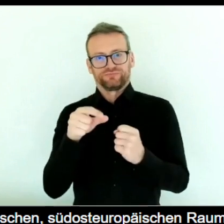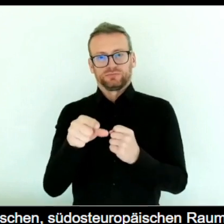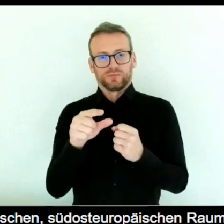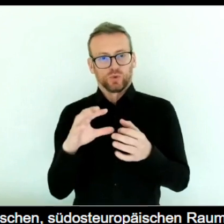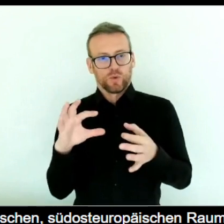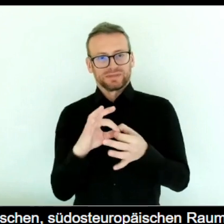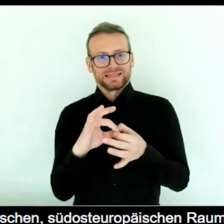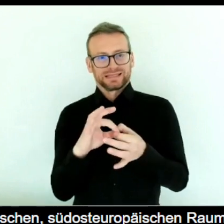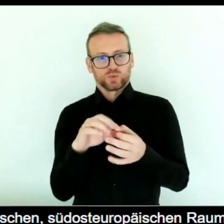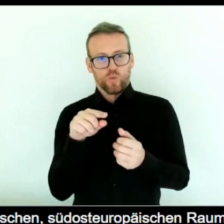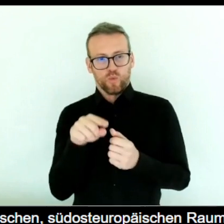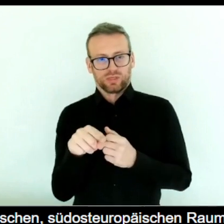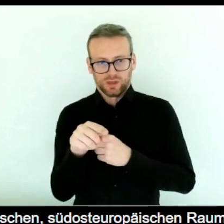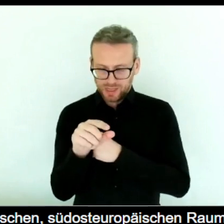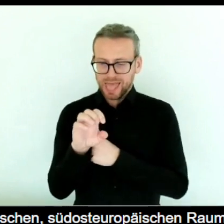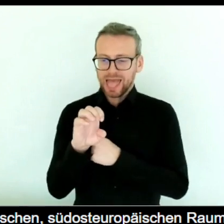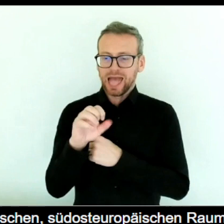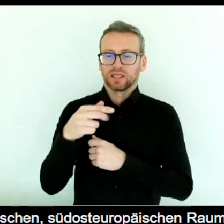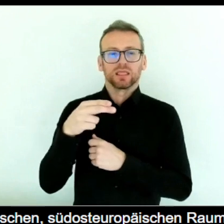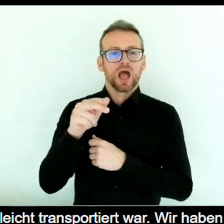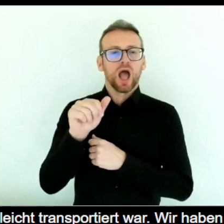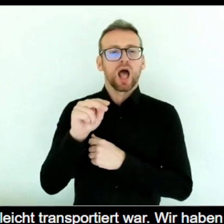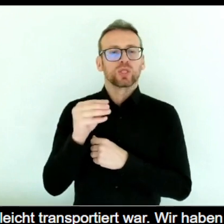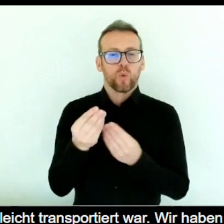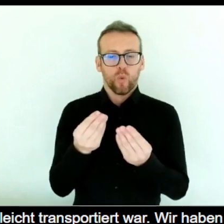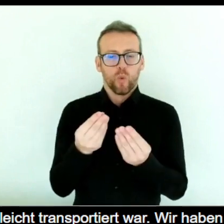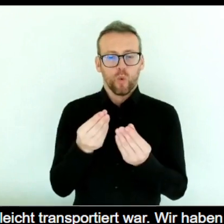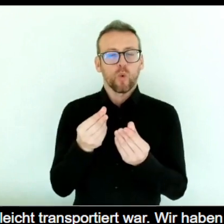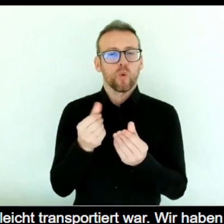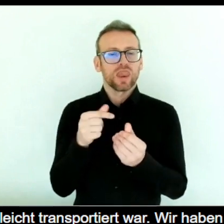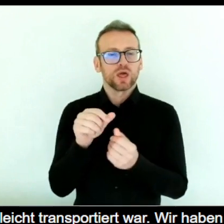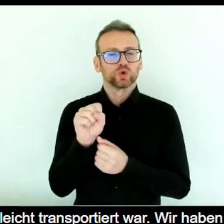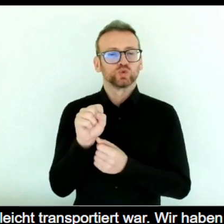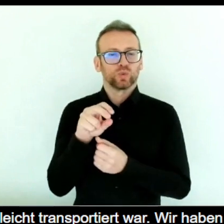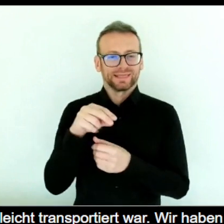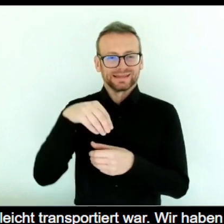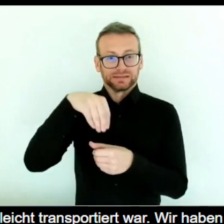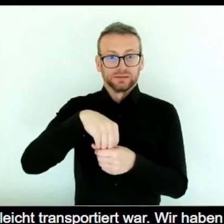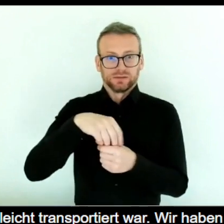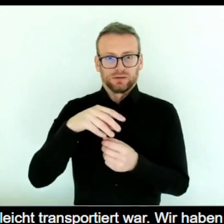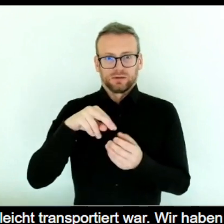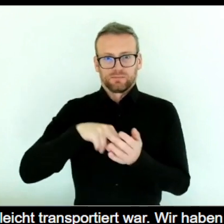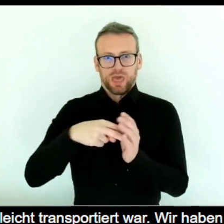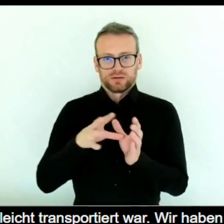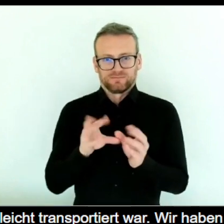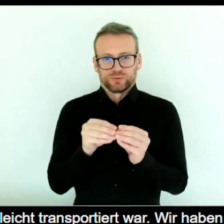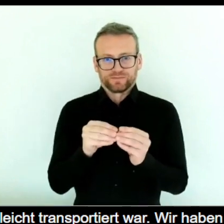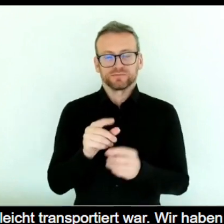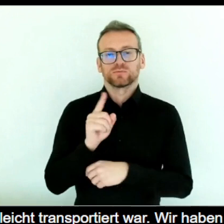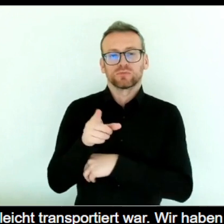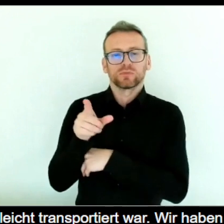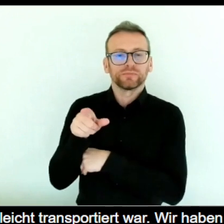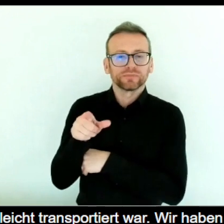Skalierung und Industrialisierung von Batterietechniken. BMW wieder mit Batterietechnik,